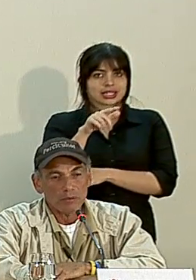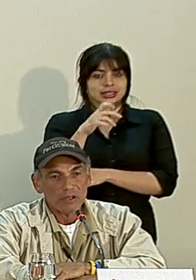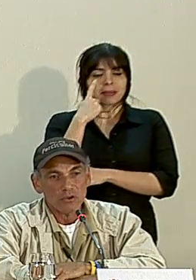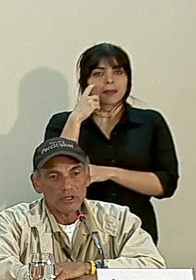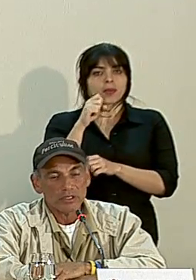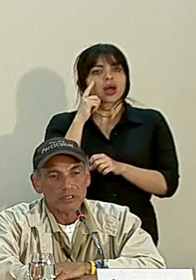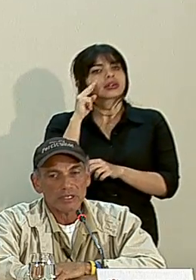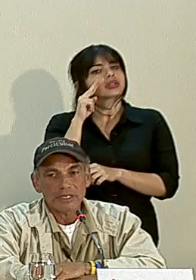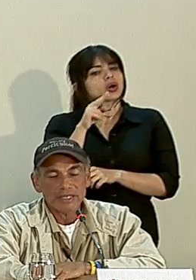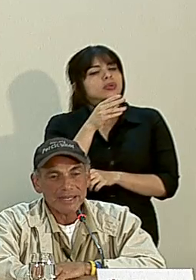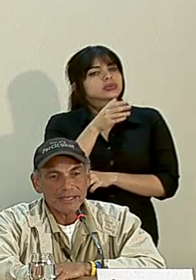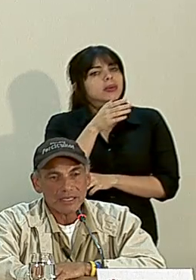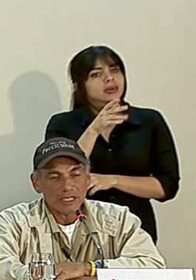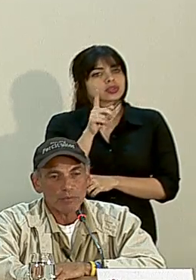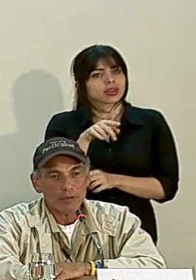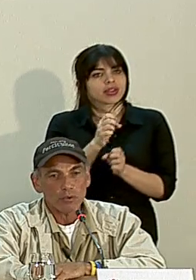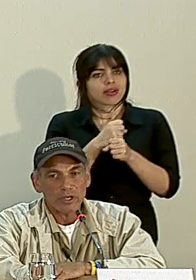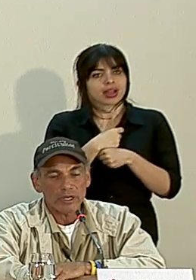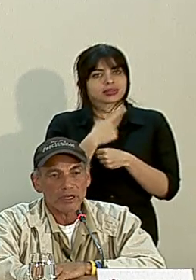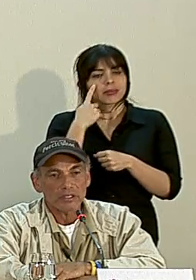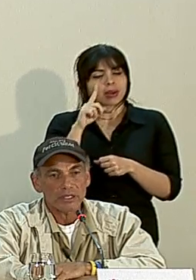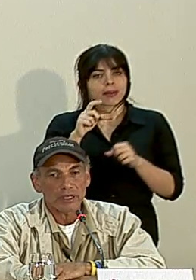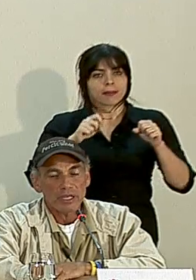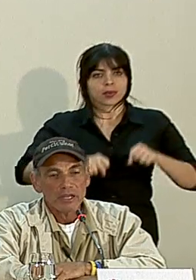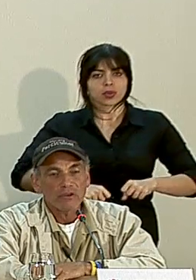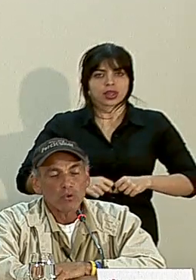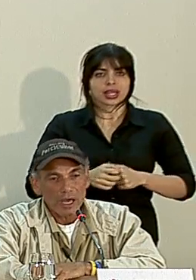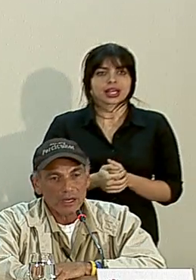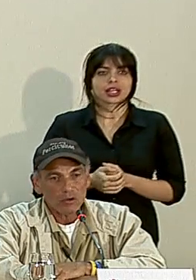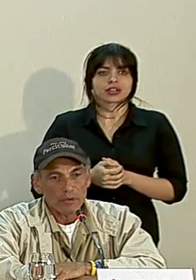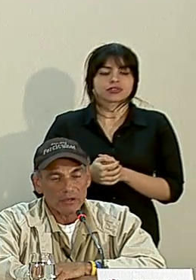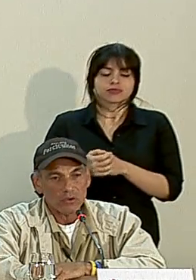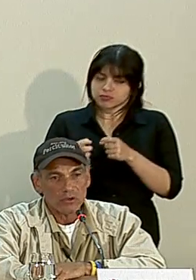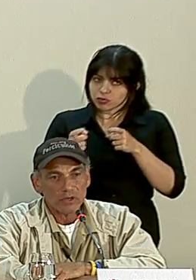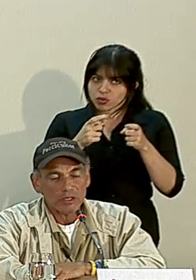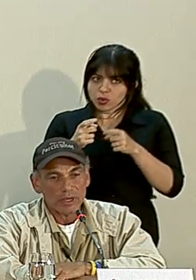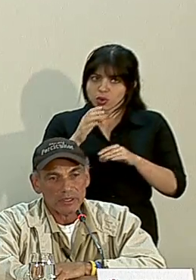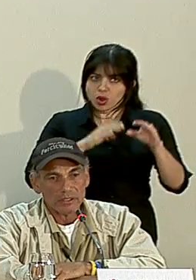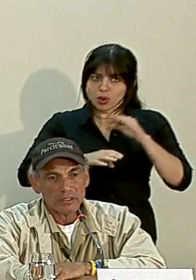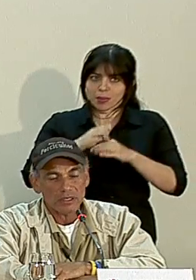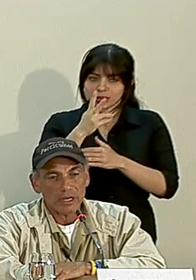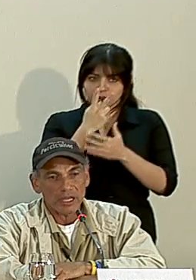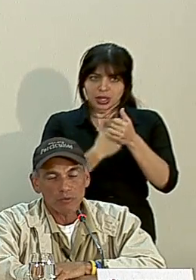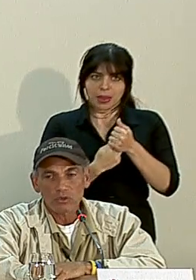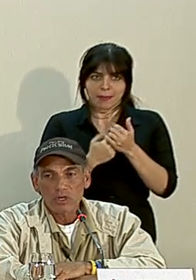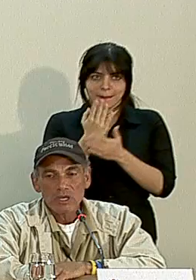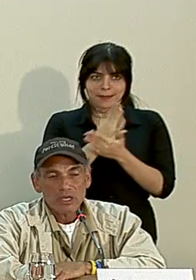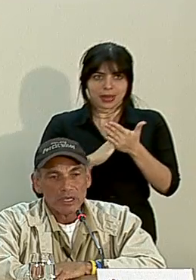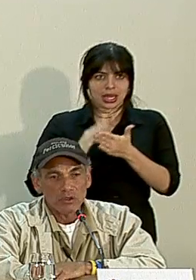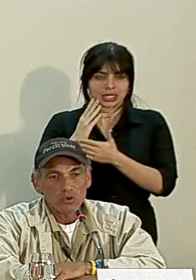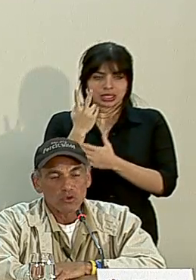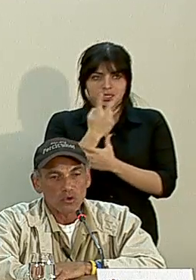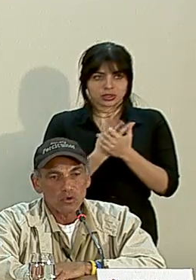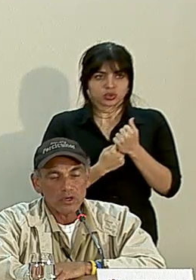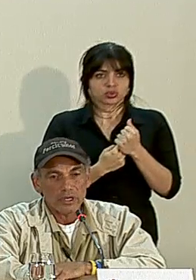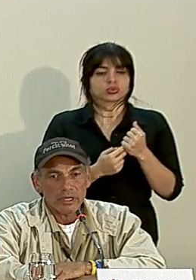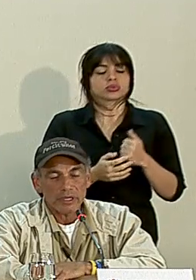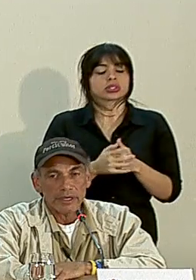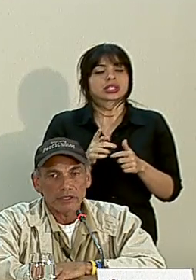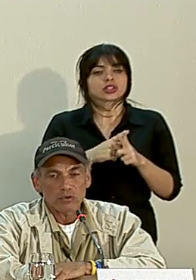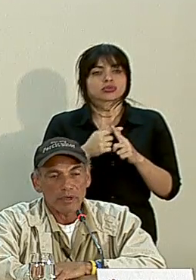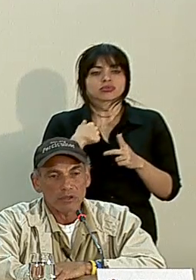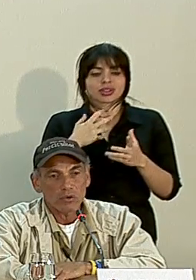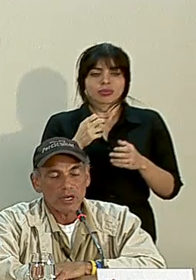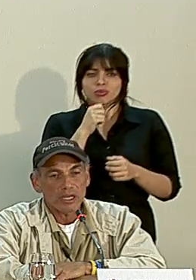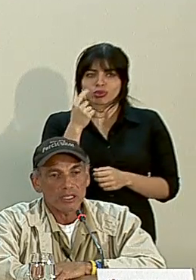las observaciones que se tienen que hacer para poder regular el comercio entre las partes, y creemos que no solo